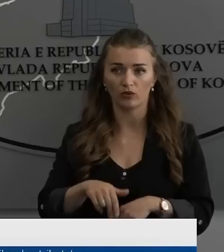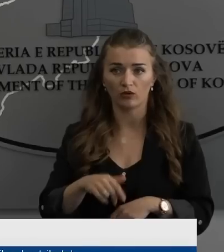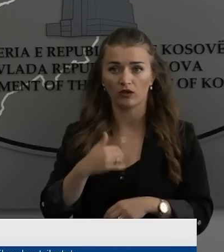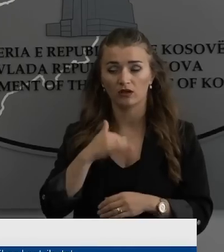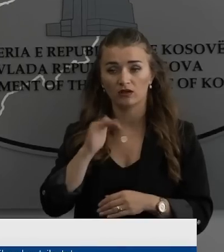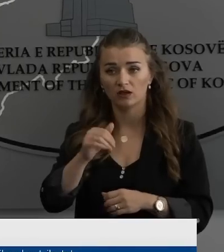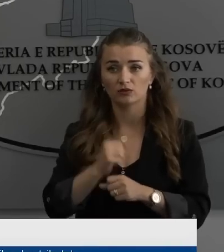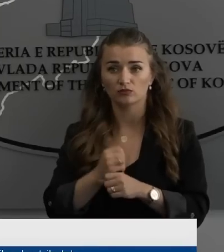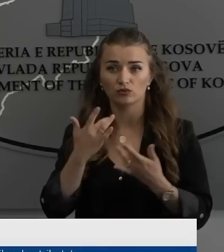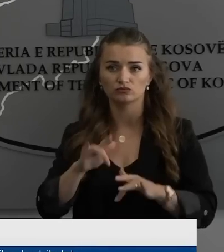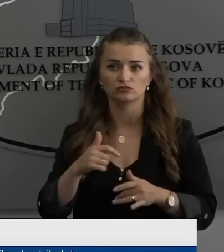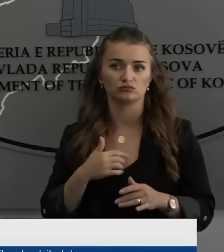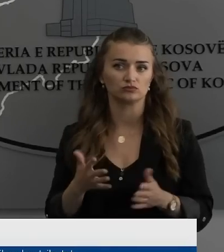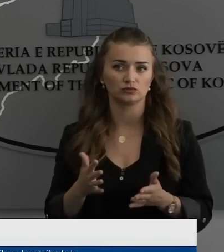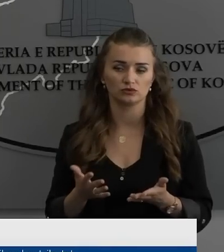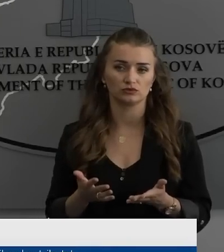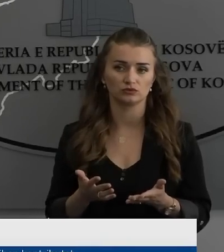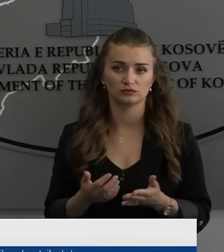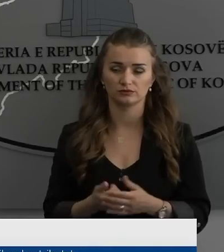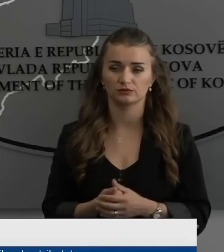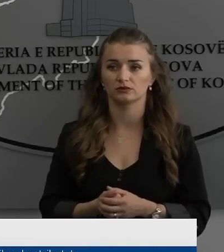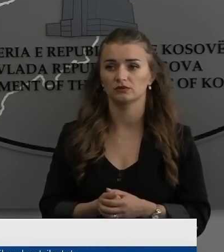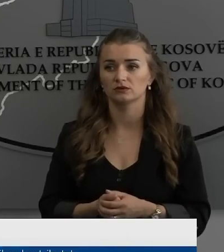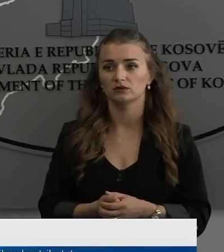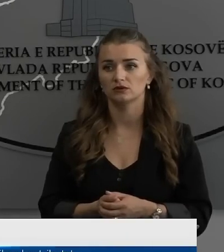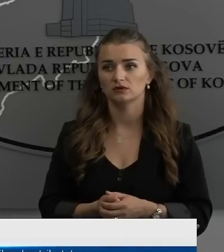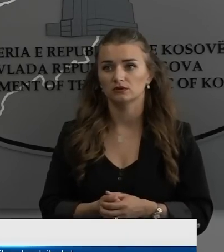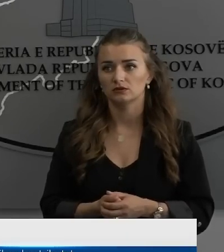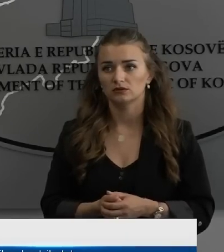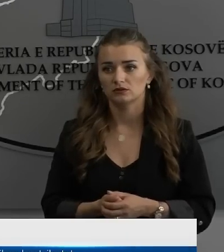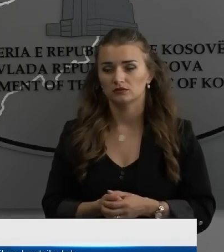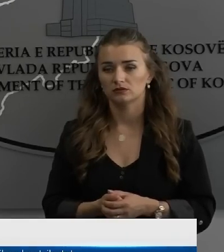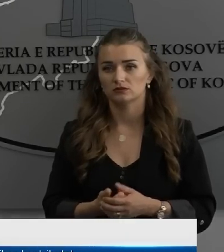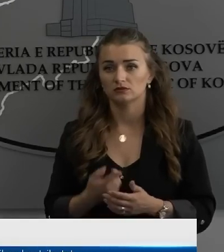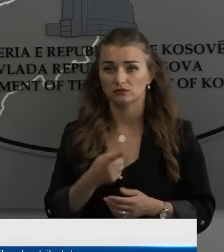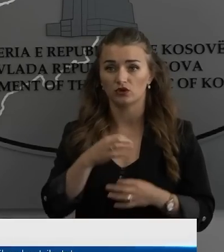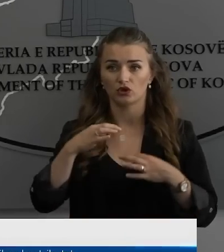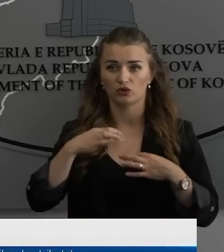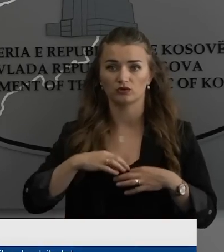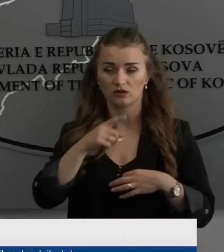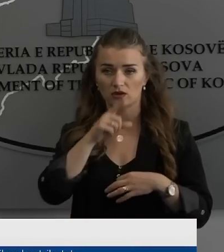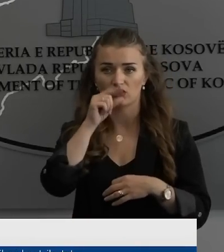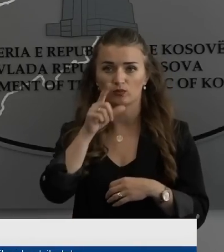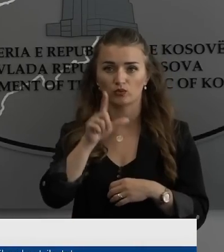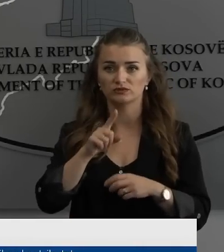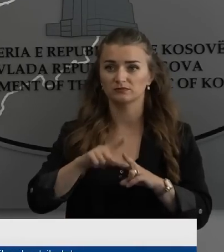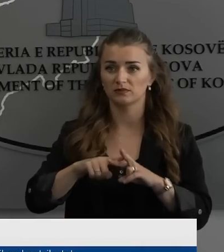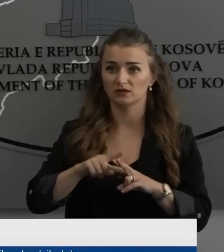moral. Nuk ka faj Lulzim Hetemi që është kryetar komunën Lebzavec.